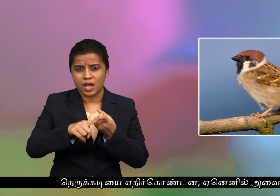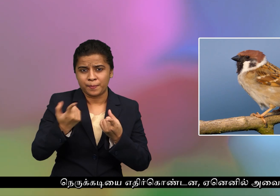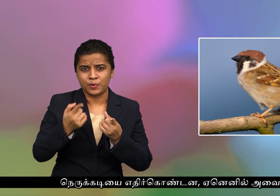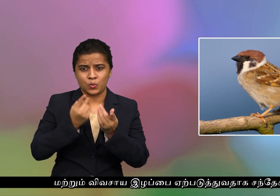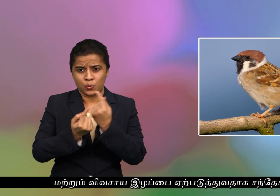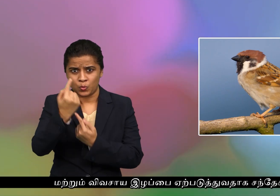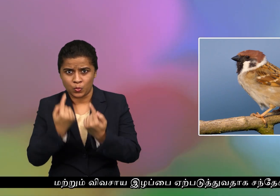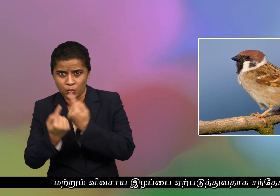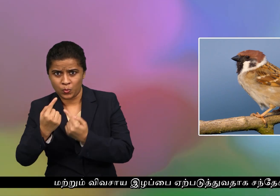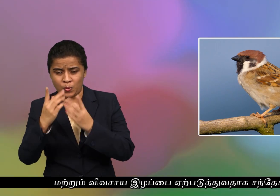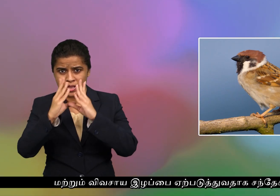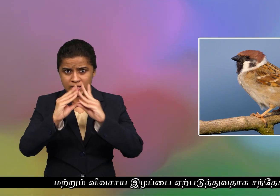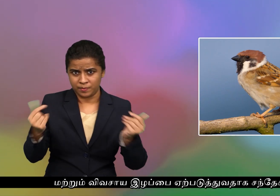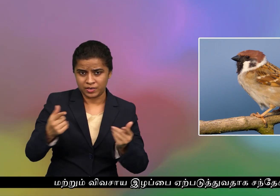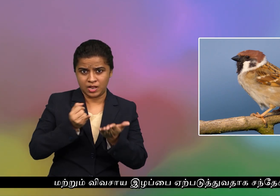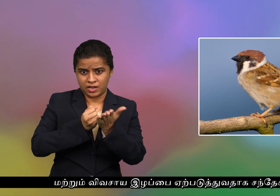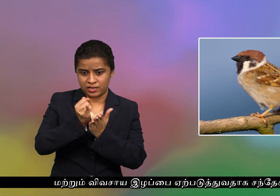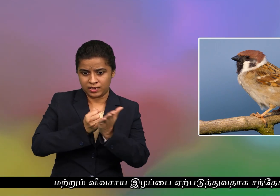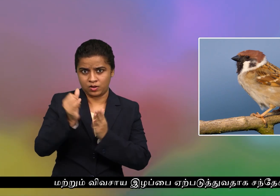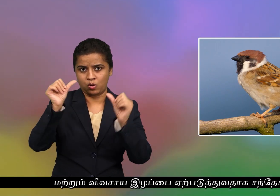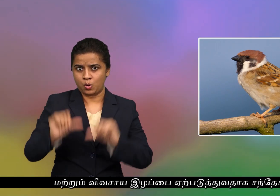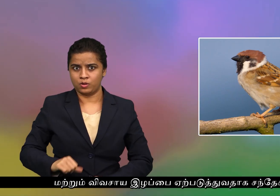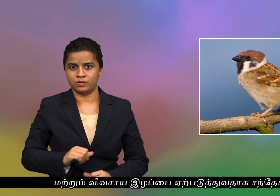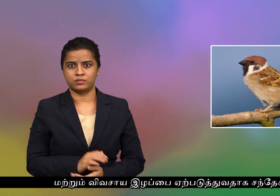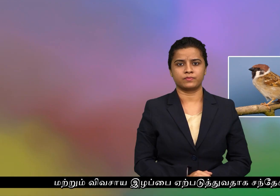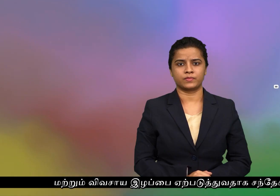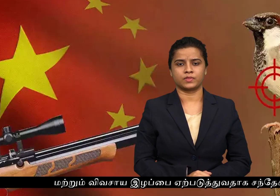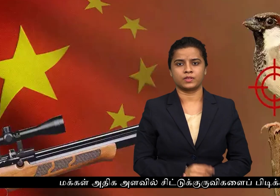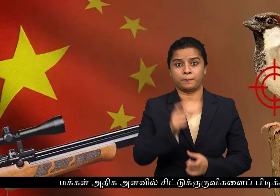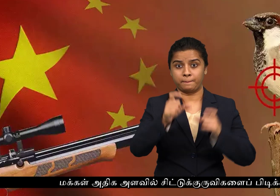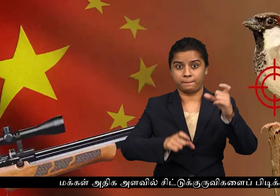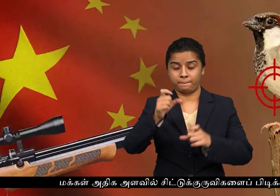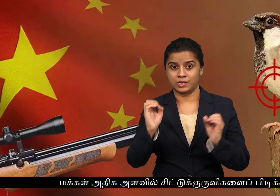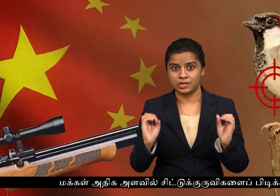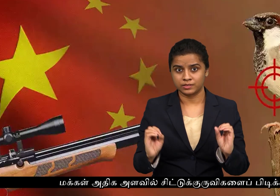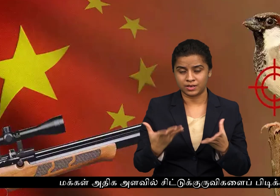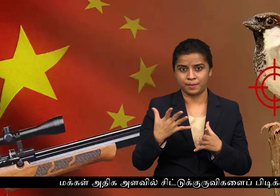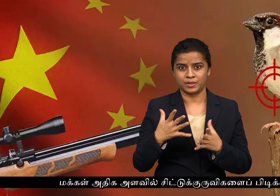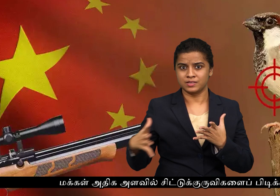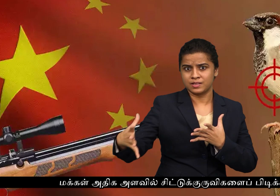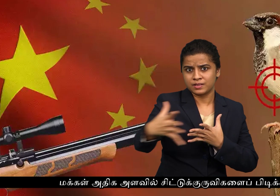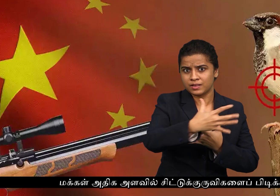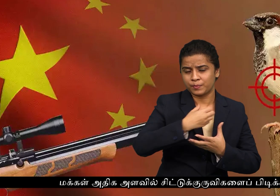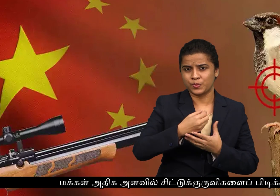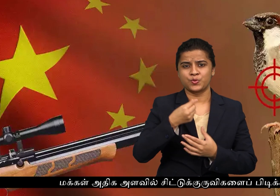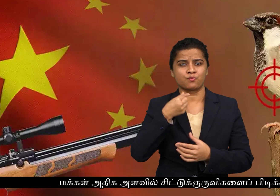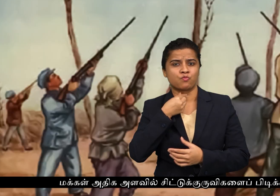சேதம் மற்றும் விவசாய இழப்பை ஏற்படுத்துவதாக சந்தேகிக்கப்பட்டது. மக்கள் அதிகளவில் சிட்டுக்குருவிகளை